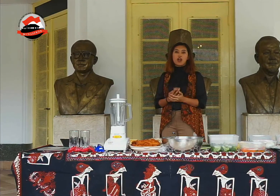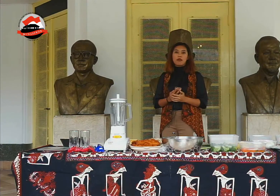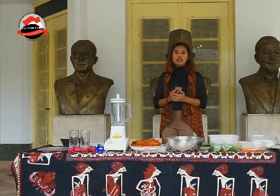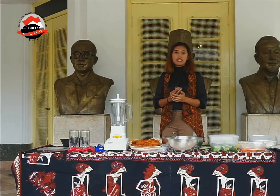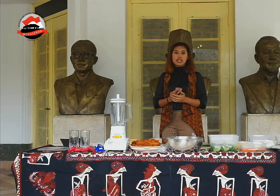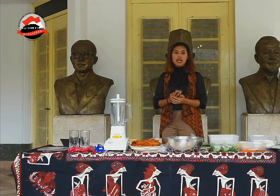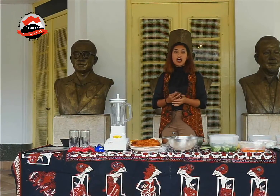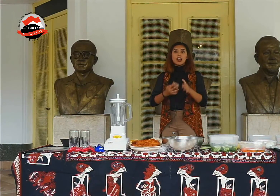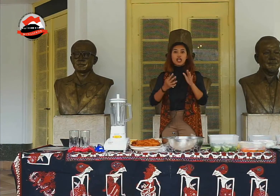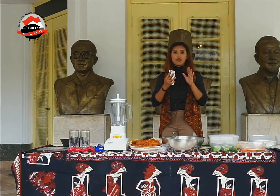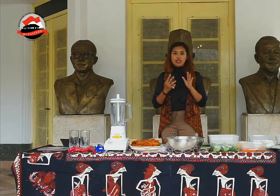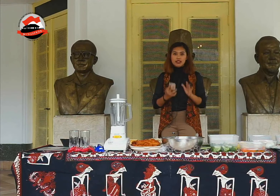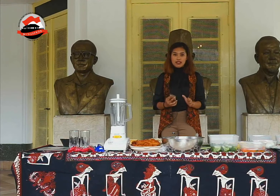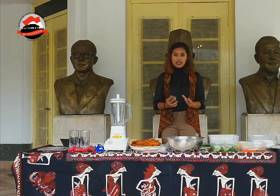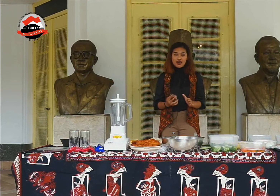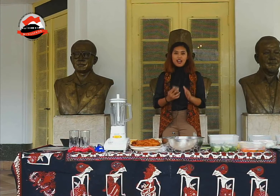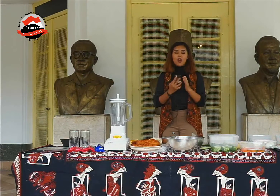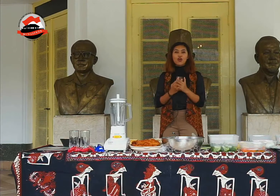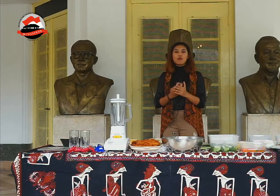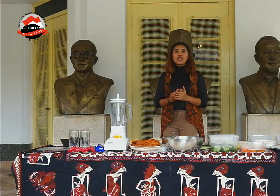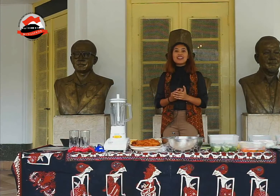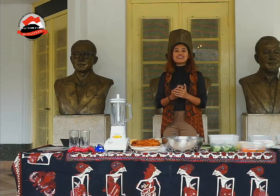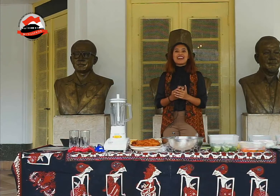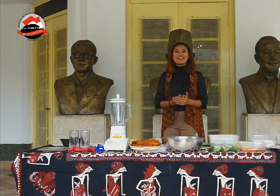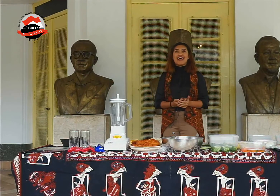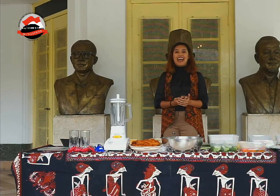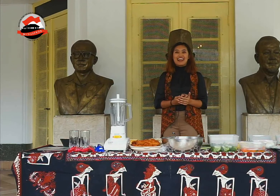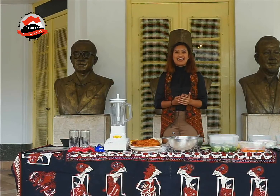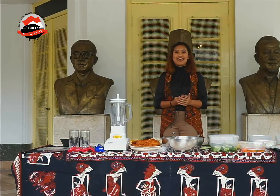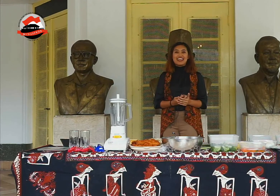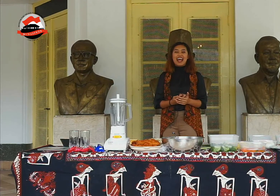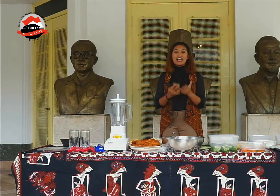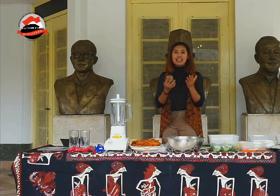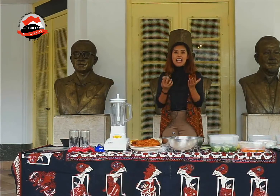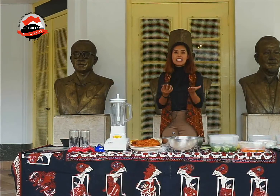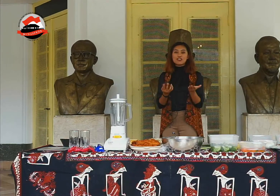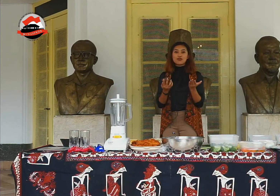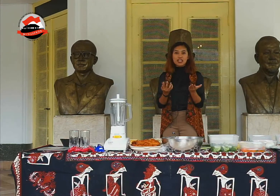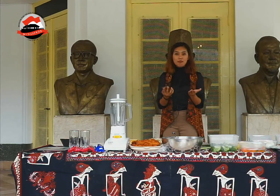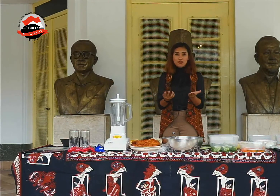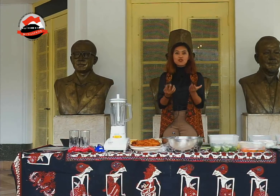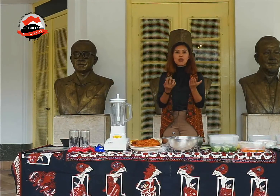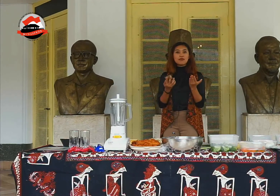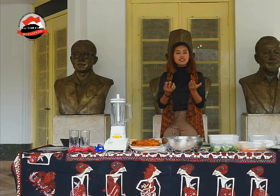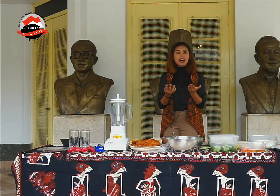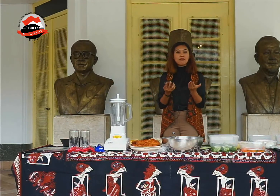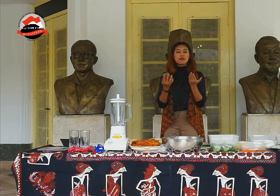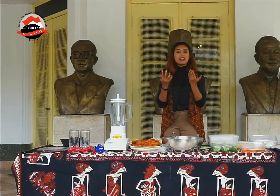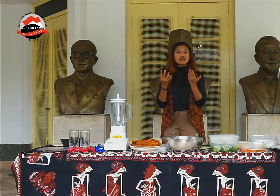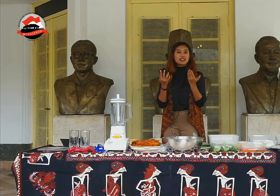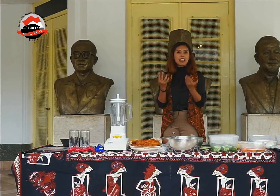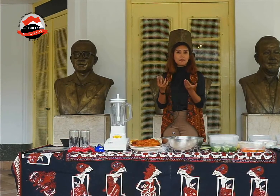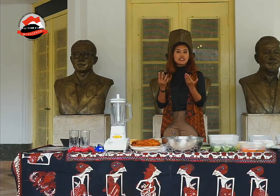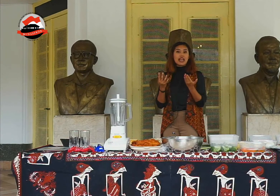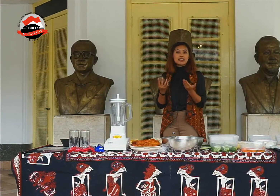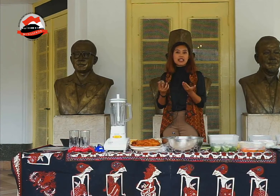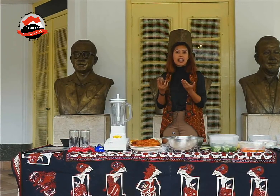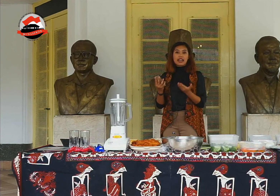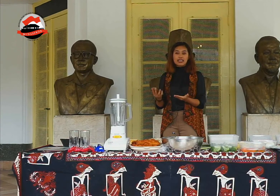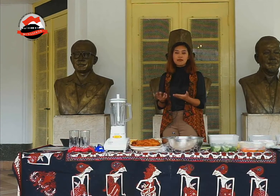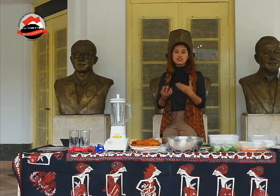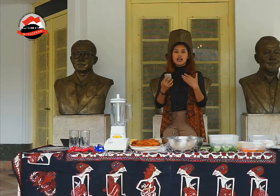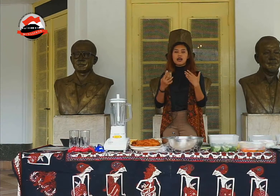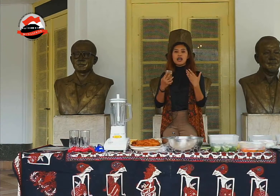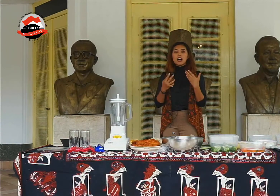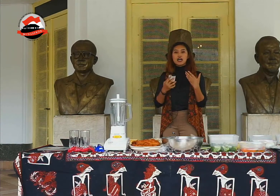naskah proklamasinya, lalu diketik, lalu kemudian ditandatangani. Nah, adik-adik tuli pun juga bisa mendengar penjelasan